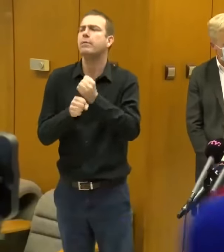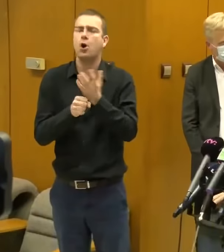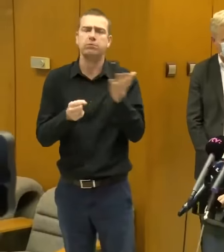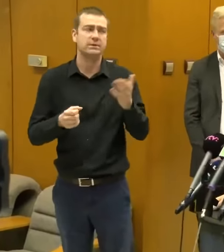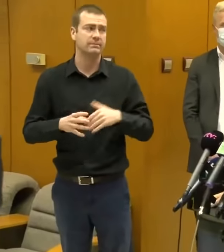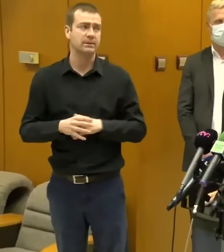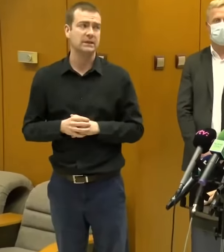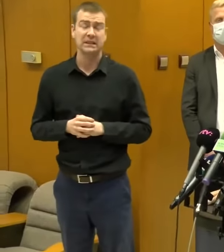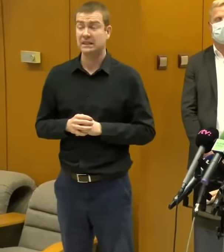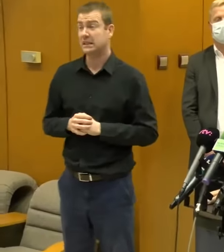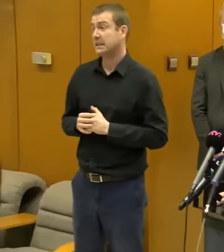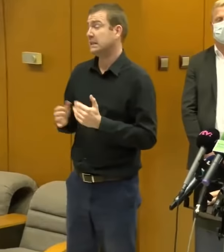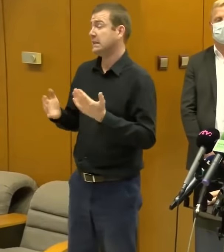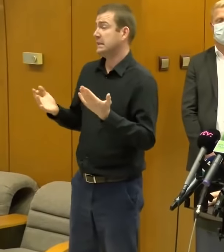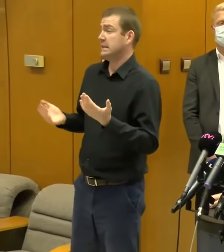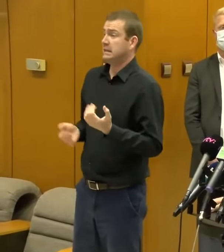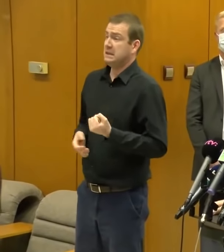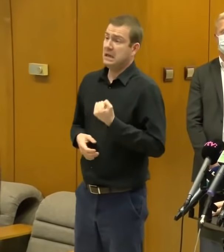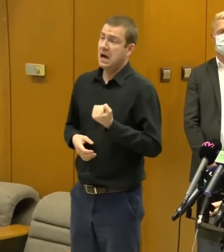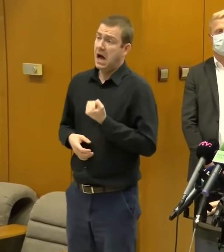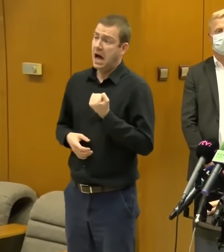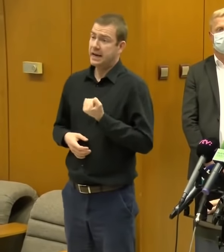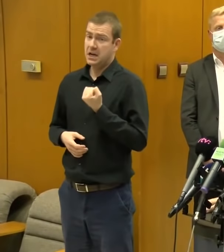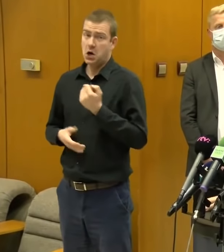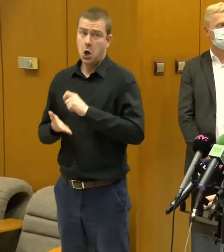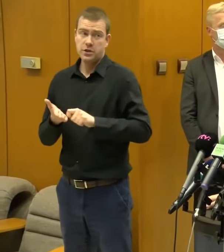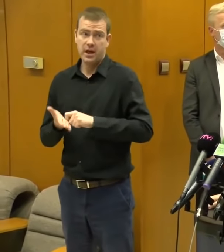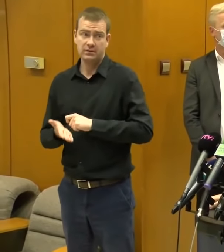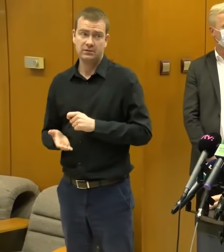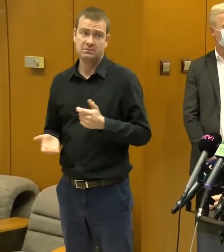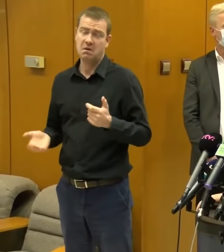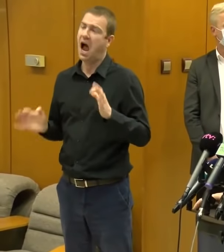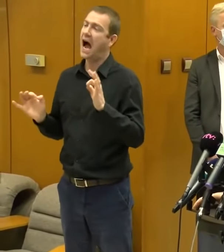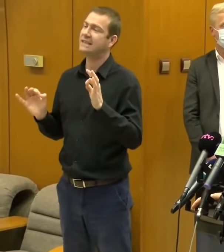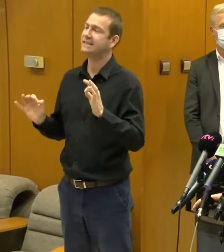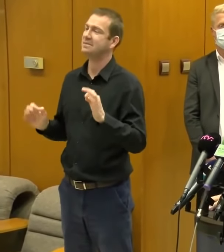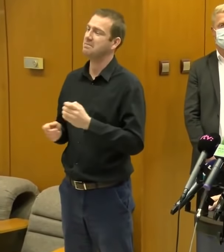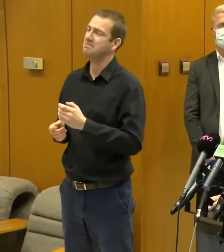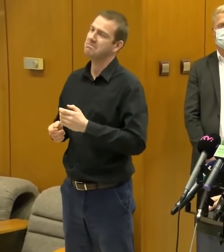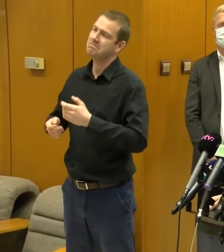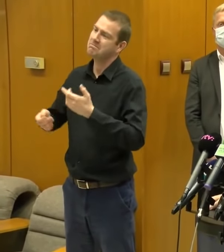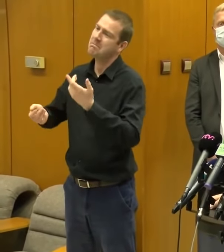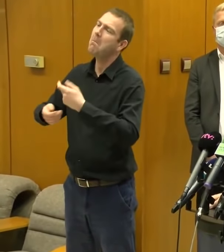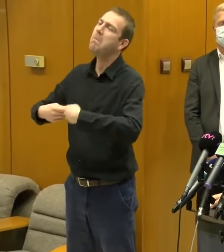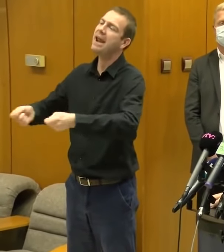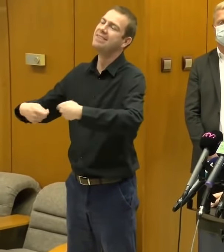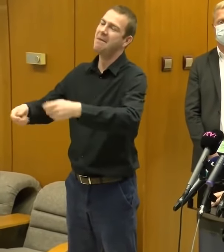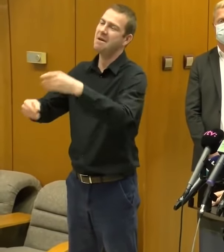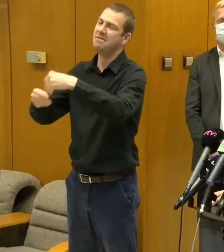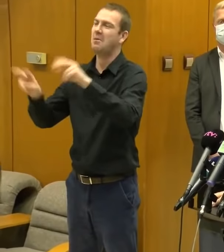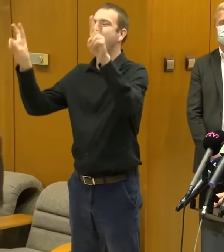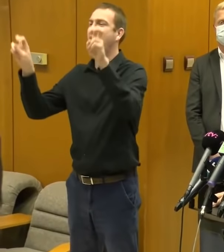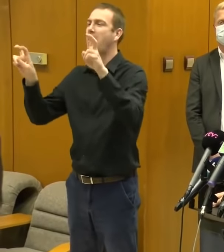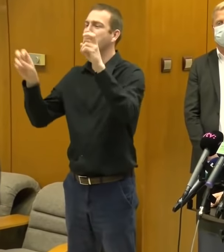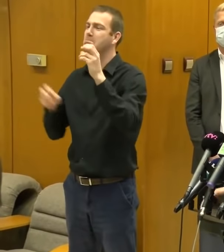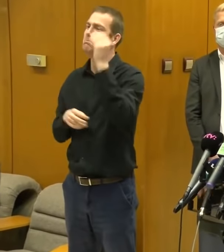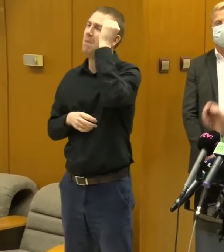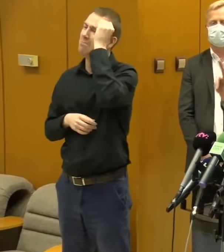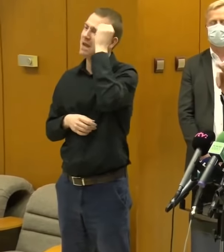Zrejme to budeme potom asi predávať ako pamiatku, keď zvládneme túto krízu. Budeme to mať pamiatku na koronavírus a pamiatku